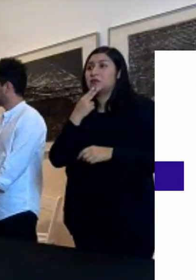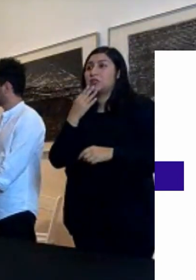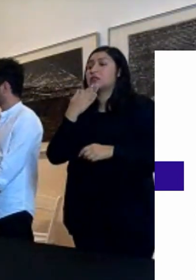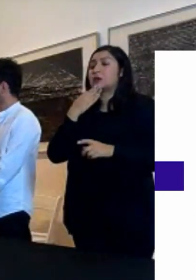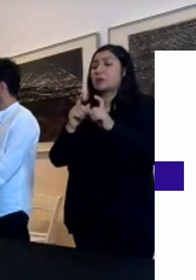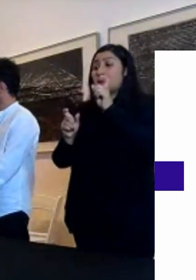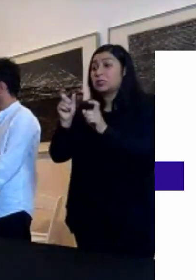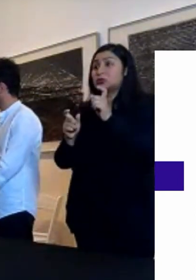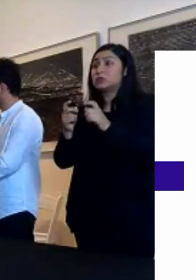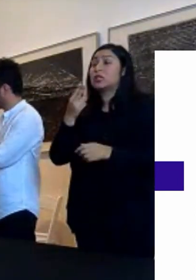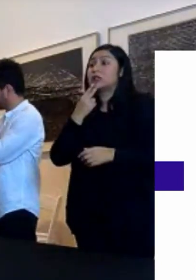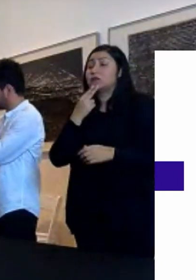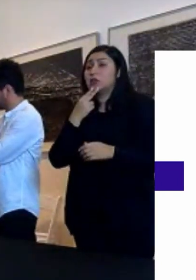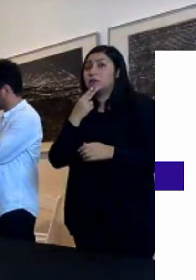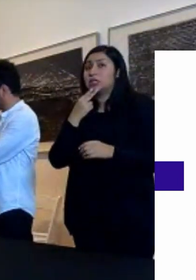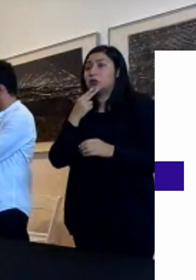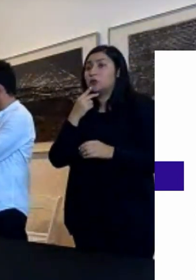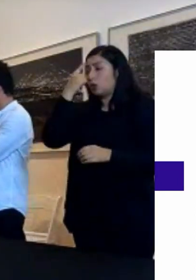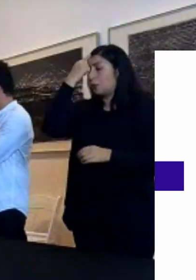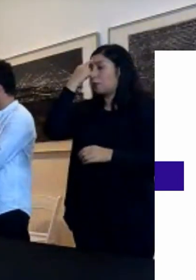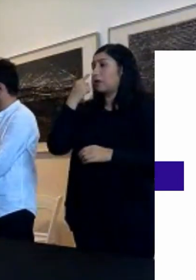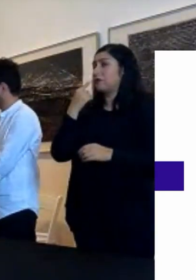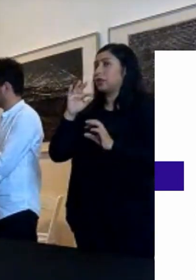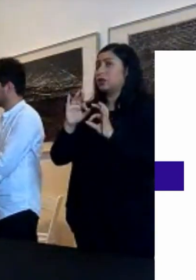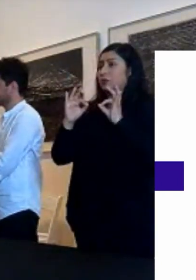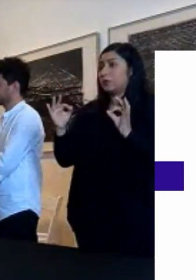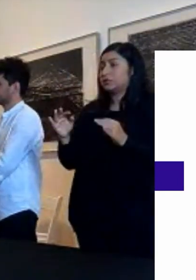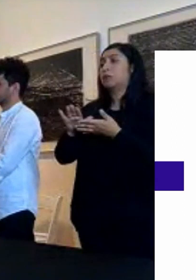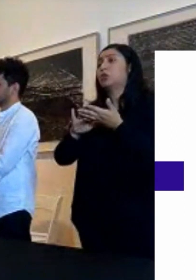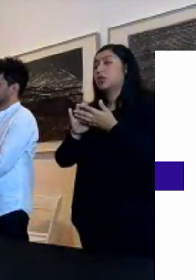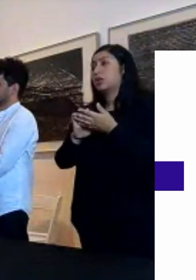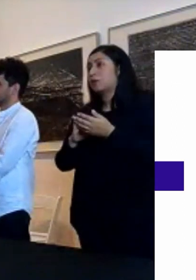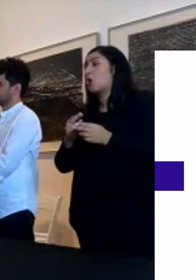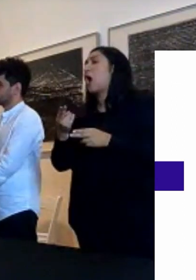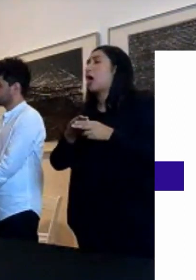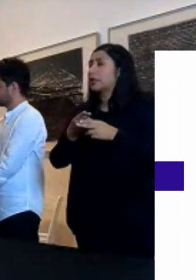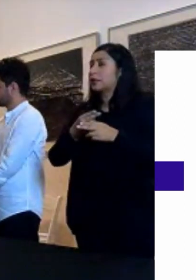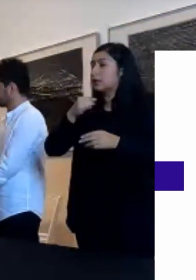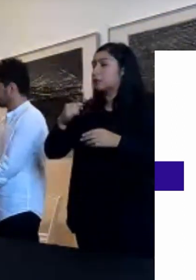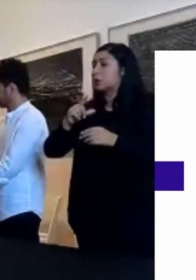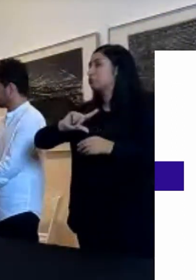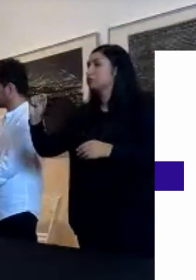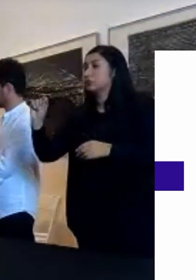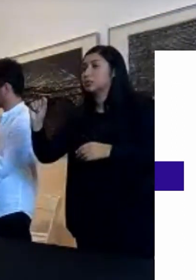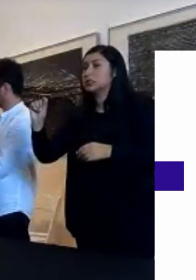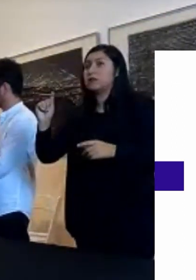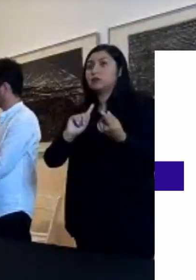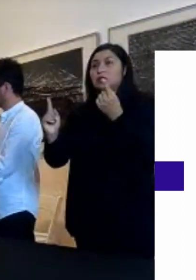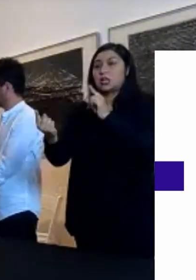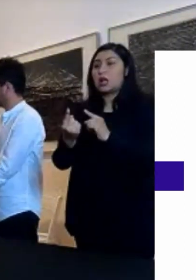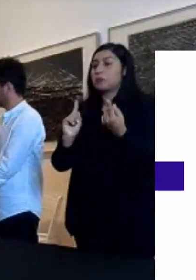también es un perfil bien específico, digamos, de gente que a veces después se va, mucha circulación. Entonces, en ese sentido hay